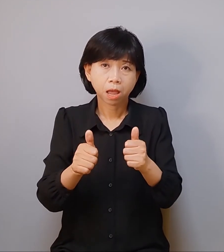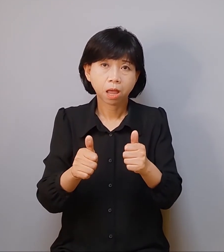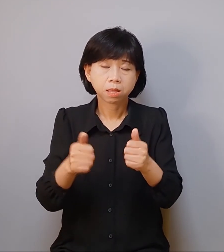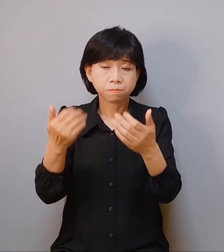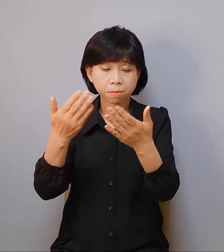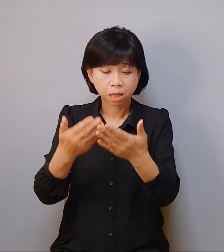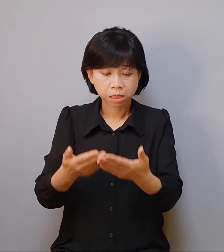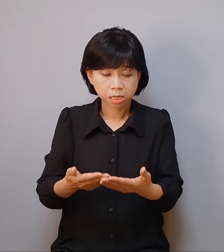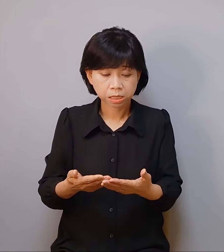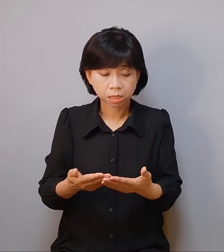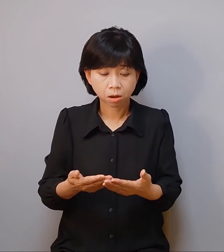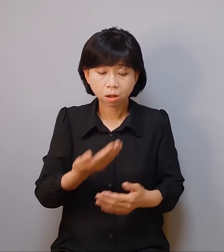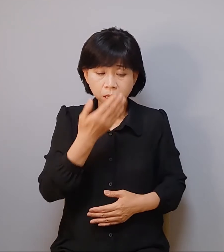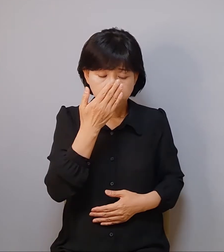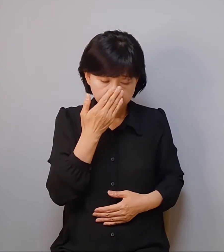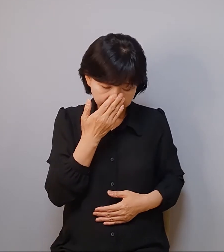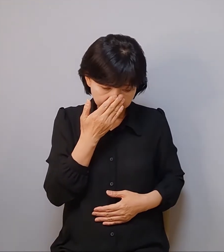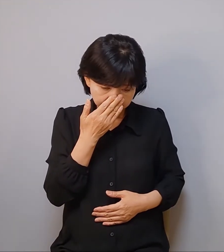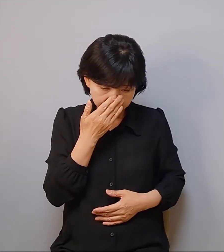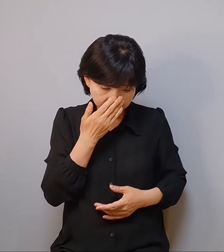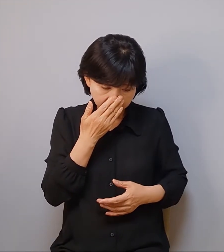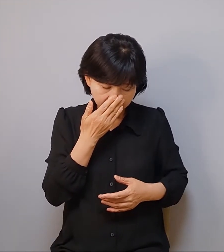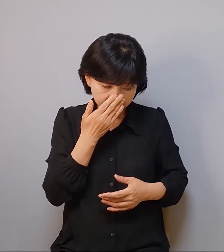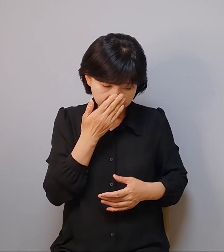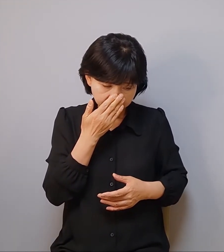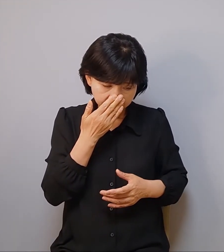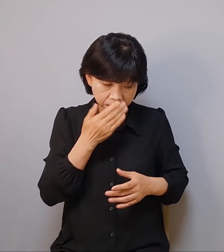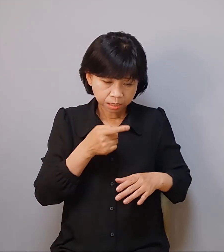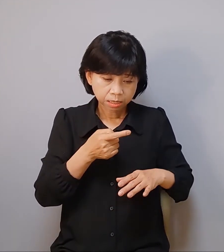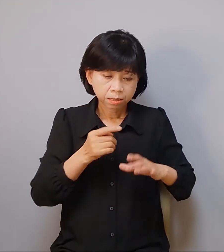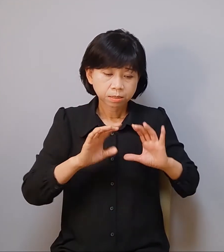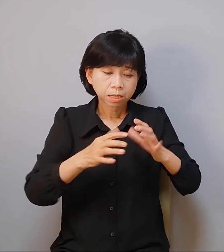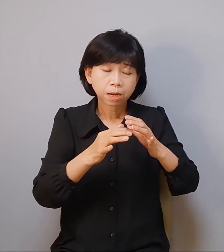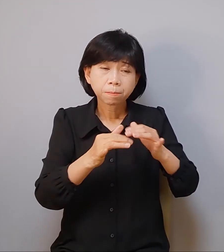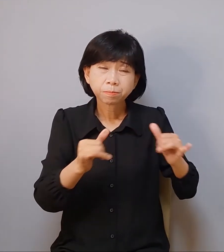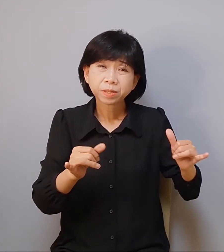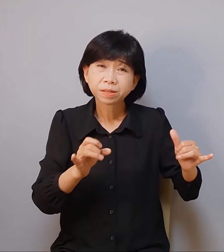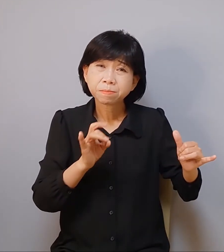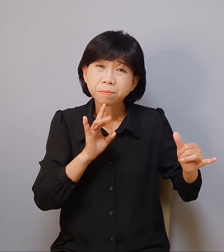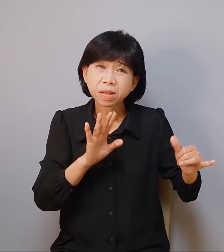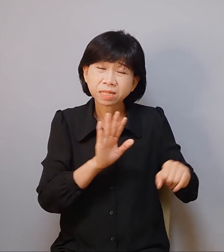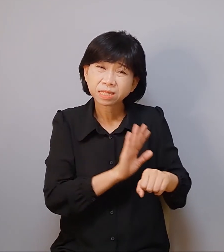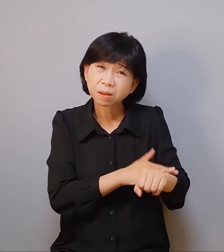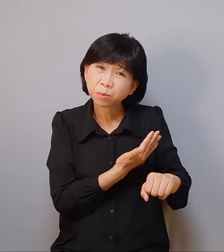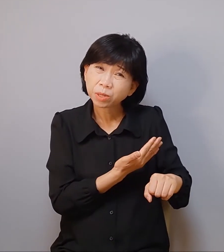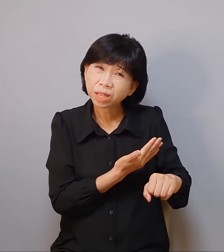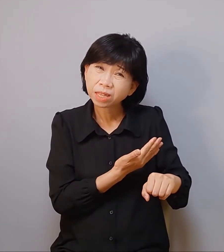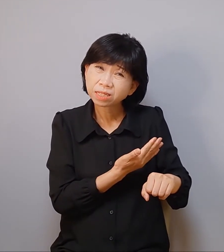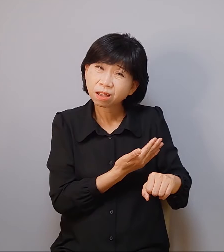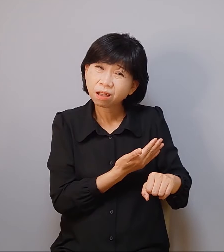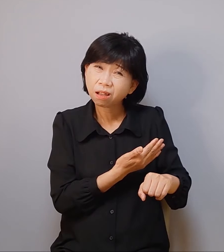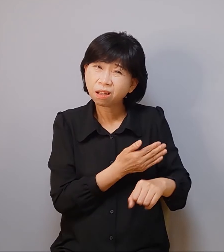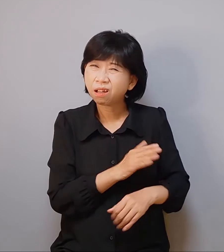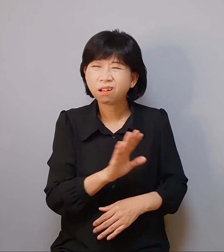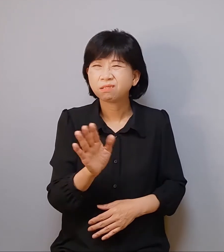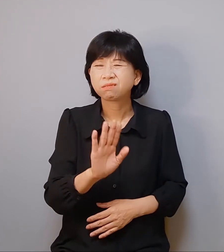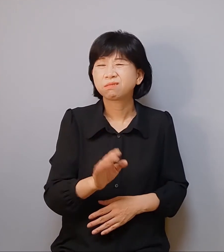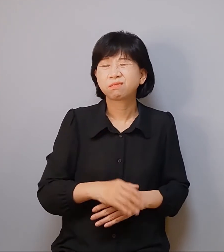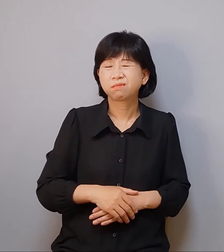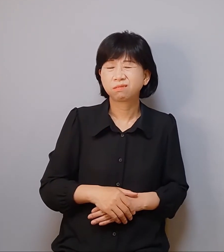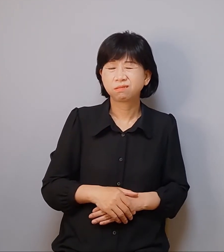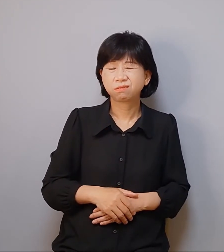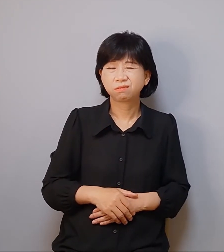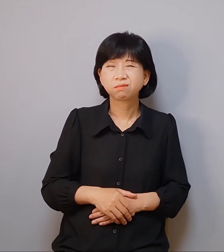백성 한 민족의 잘못만은 아닙니다. 현대를 볼까요? 어떠한 나라가 참 얄궂지요,